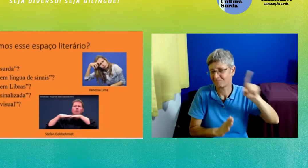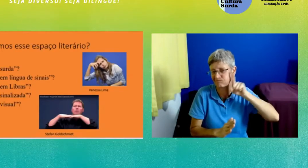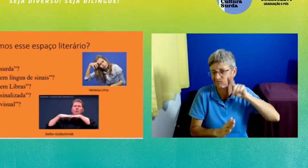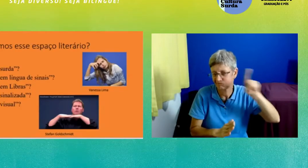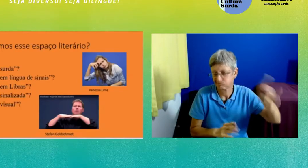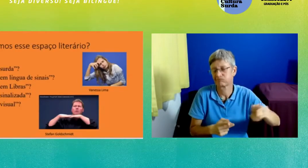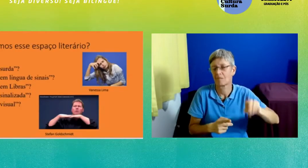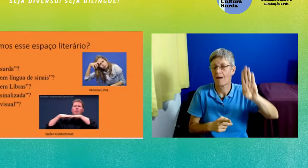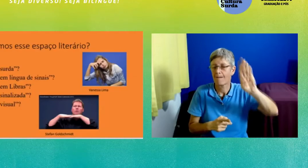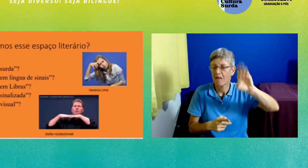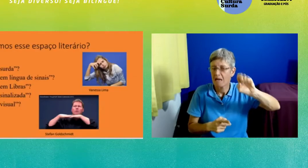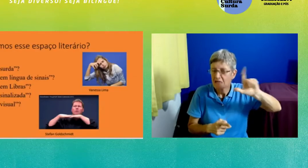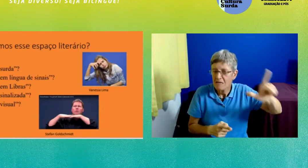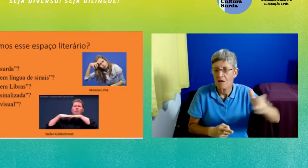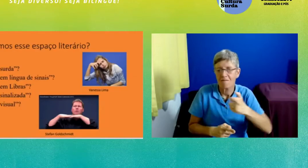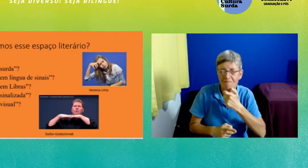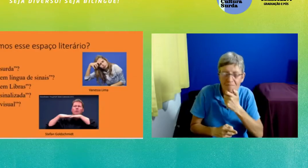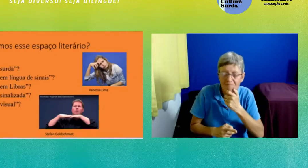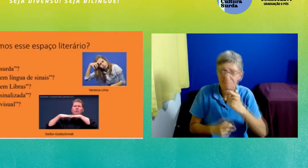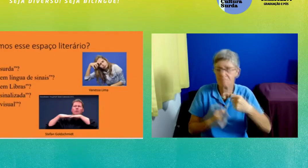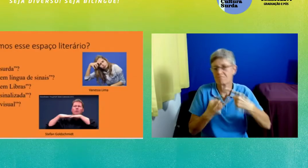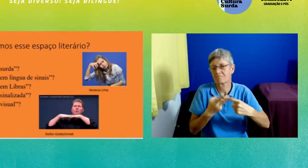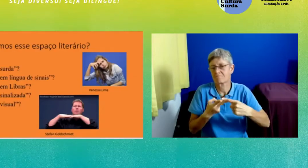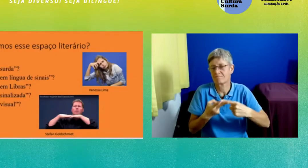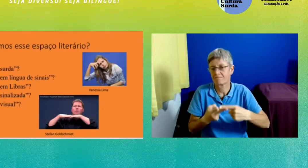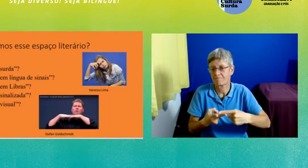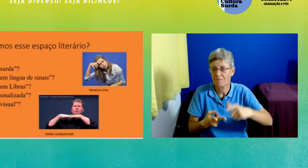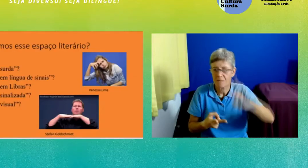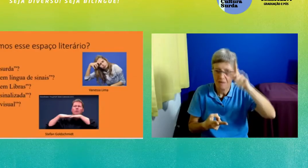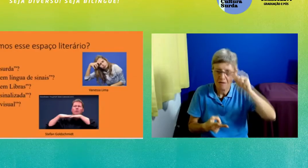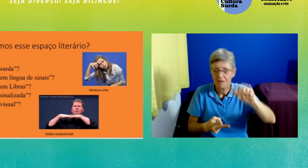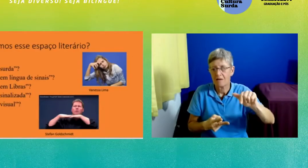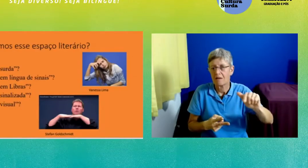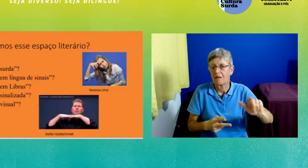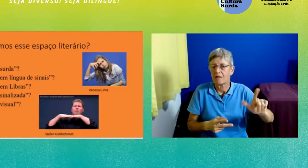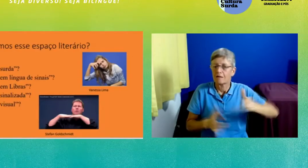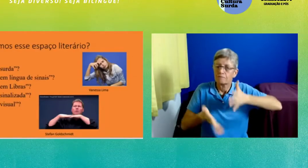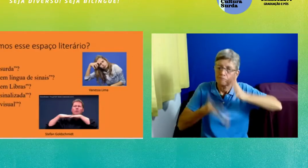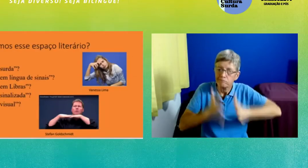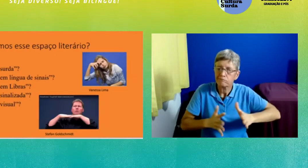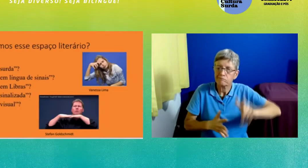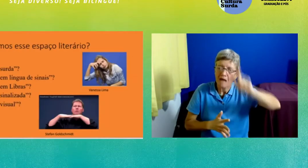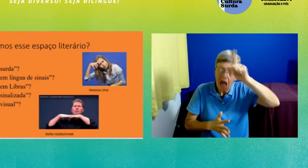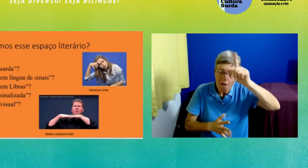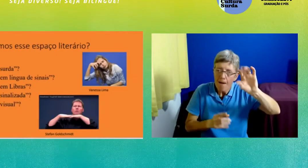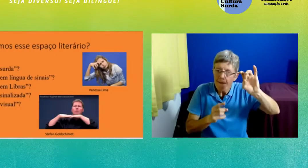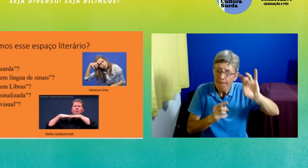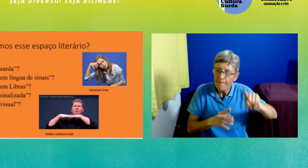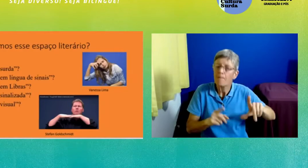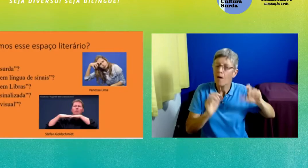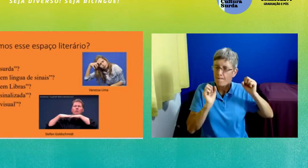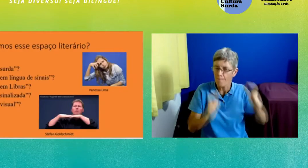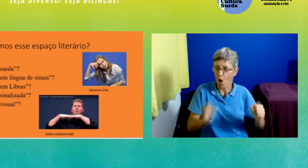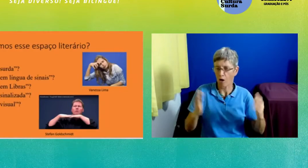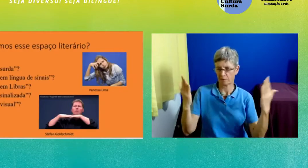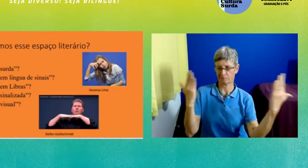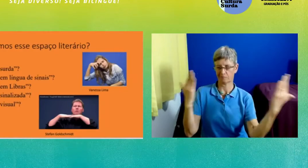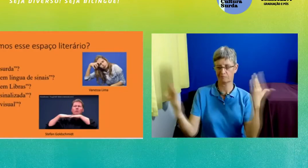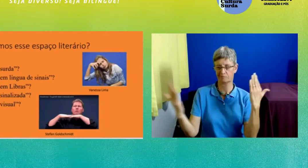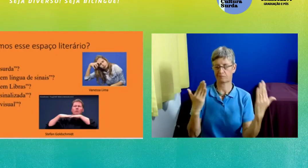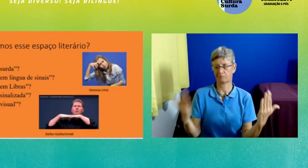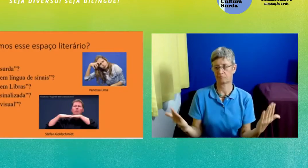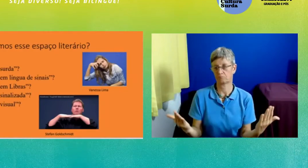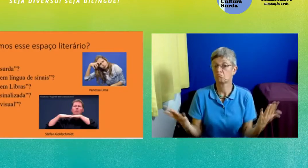Unidos, na SL, na Inglaterra, a língua de sinais, na